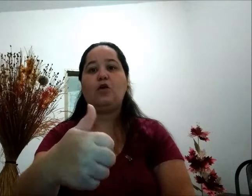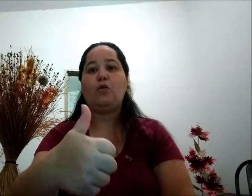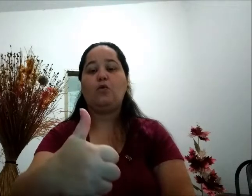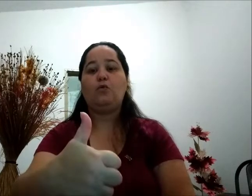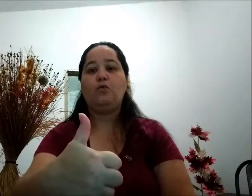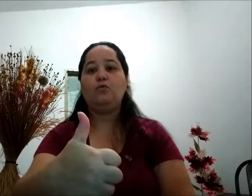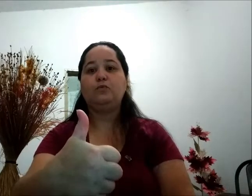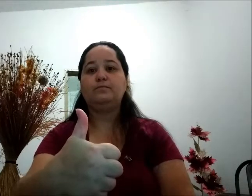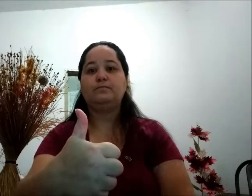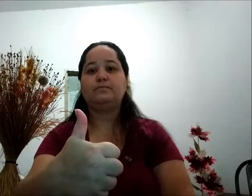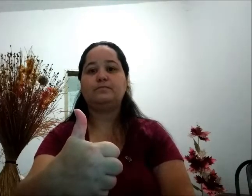1,